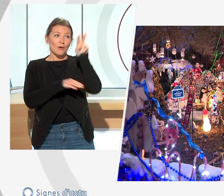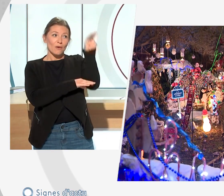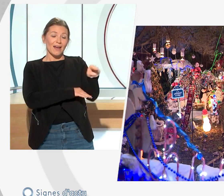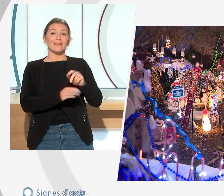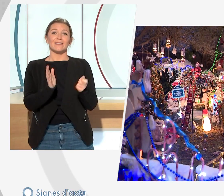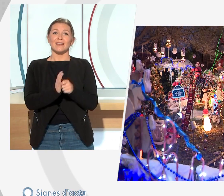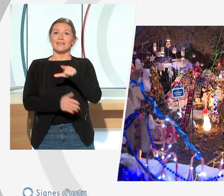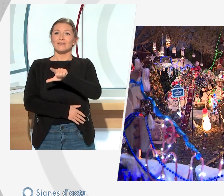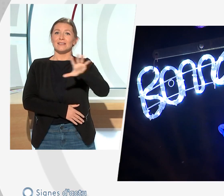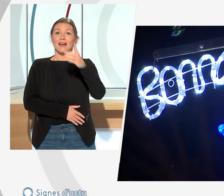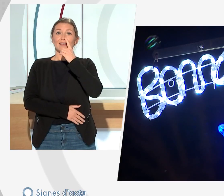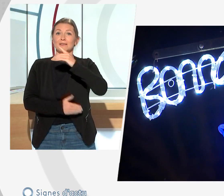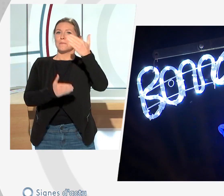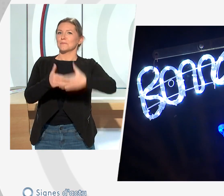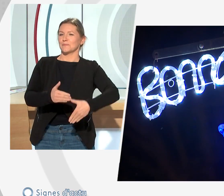25 décembre.